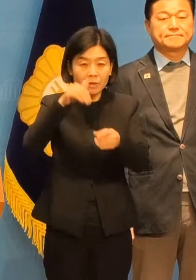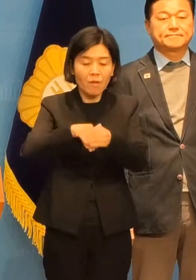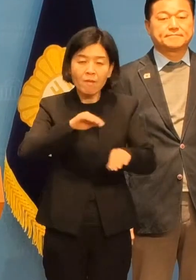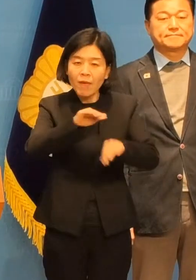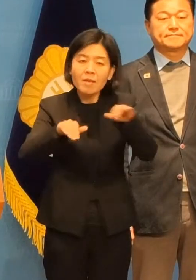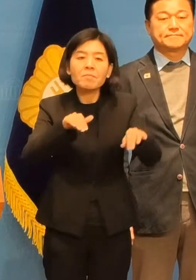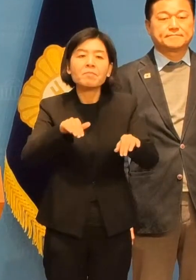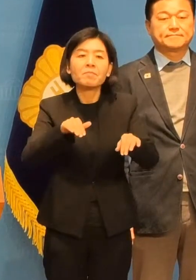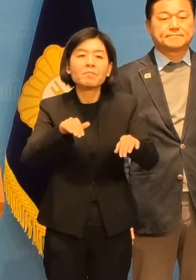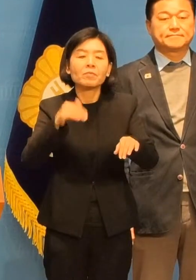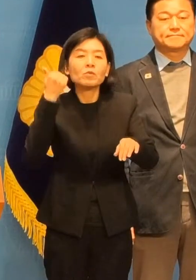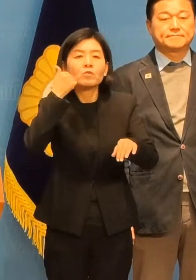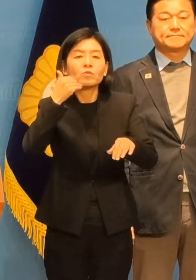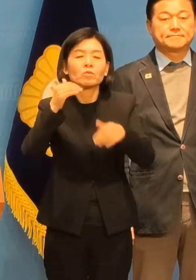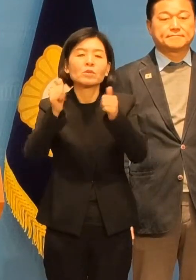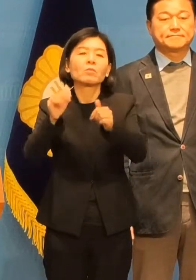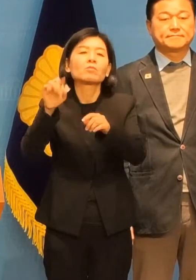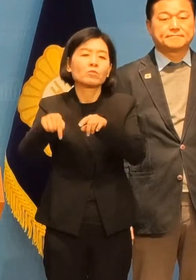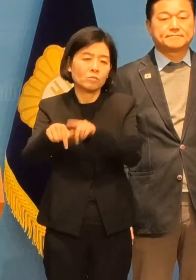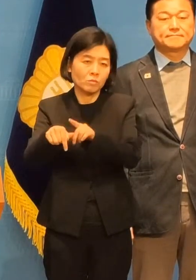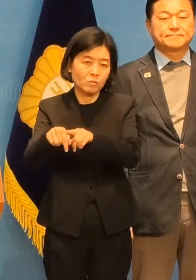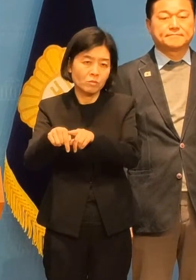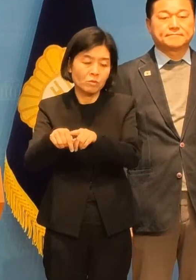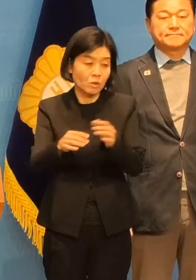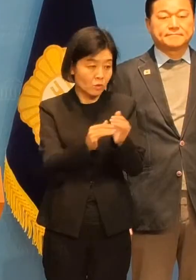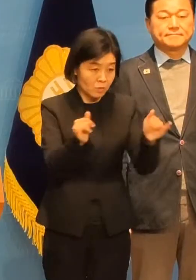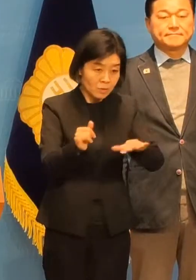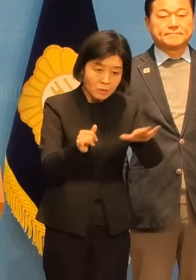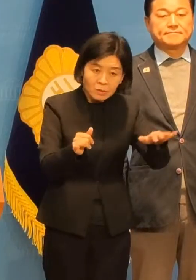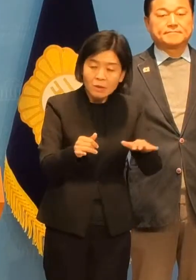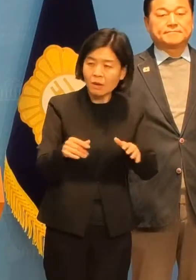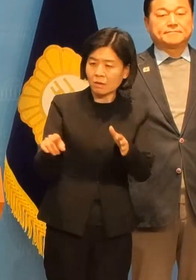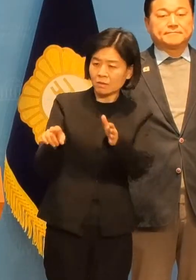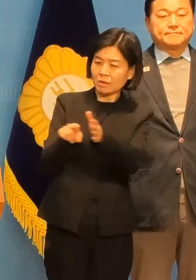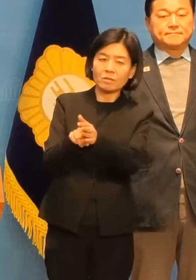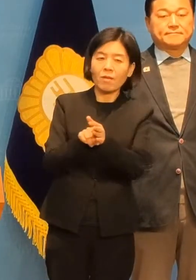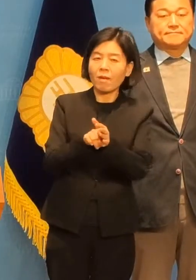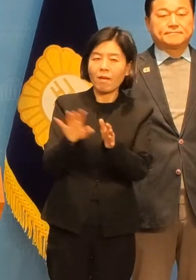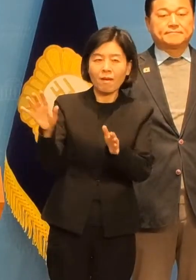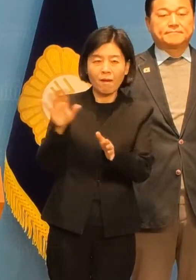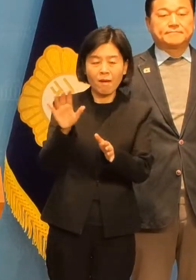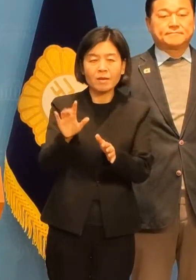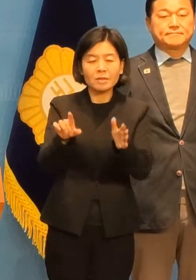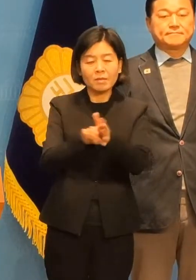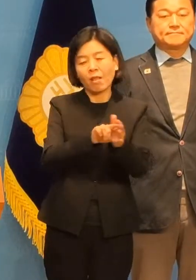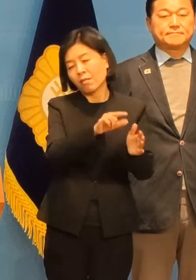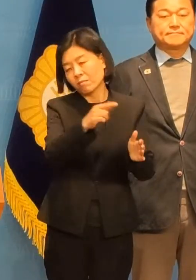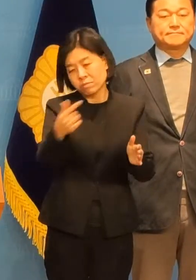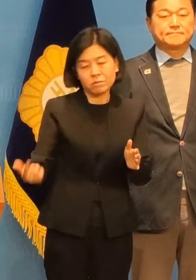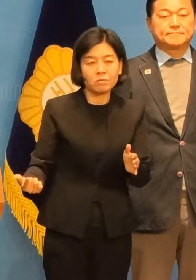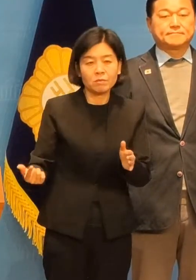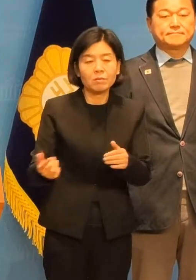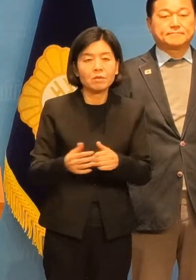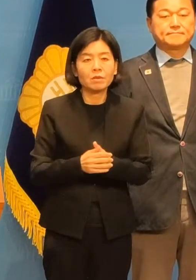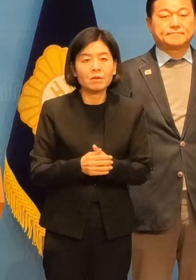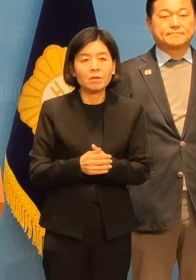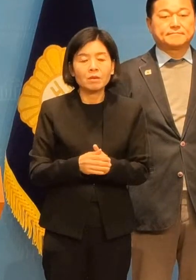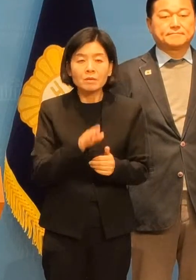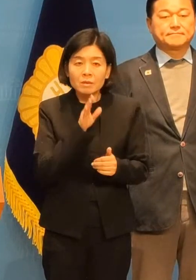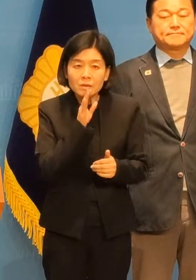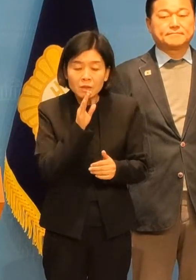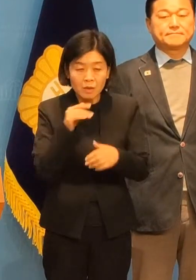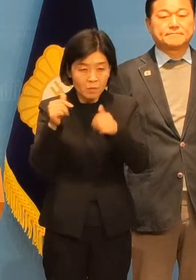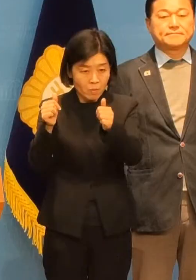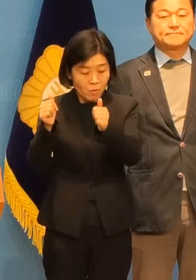우리 국민은 사법부에 대한 불신과 사법부에 대한 신뢰가 지금 땅에 떨어져 있습니다. 과연